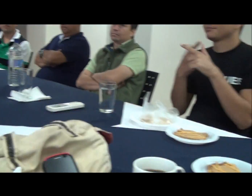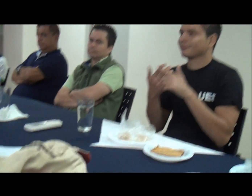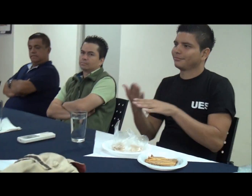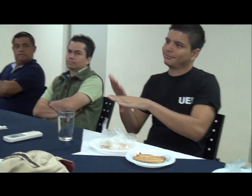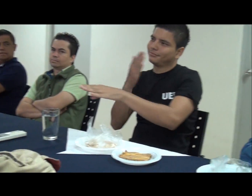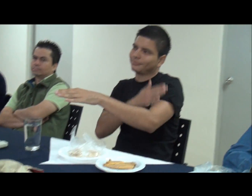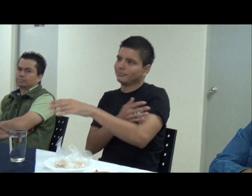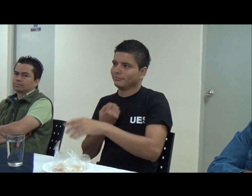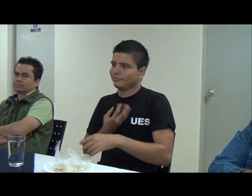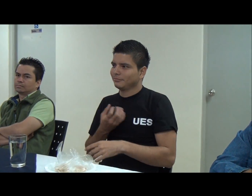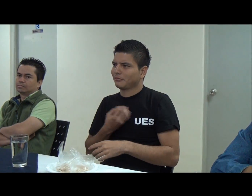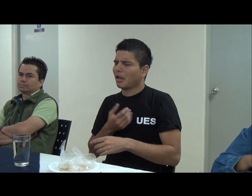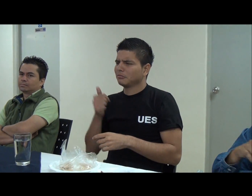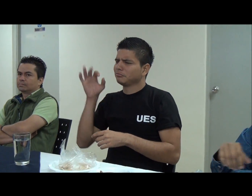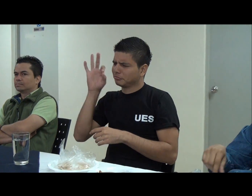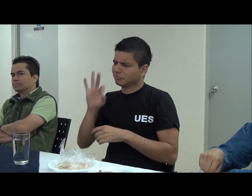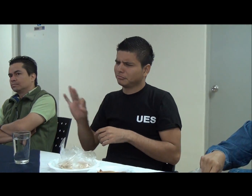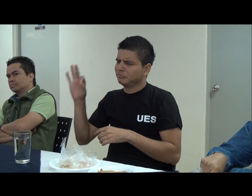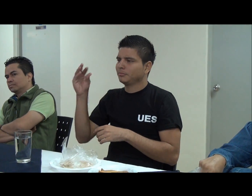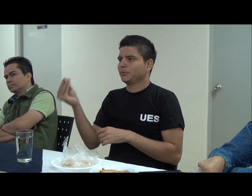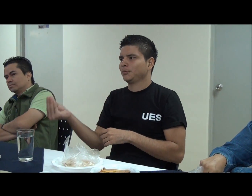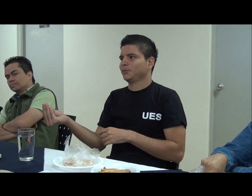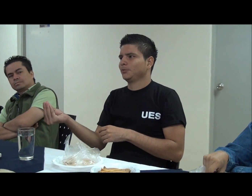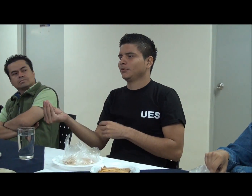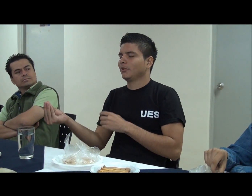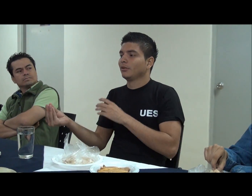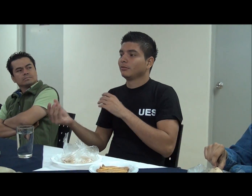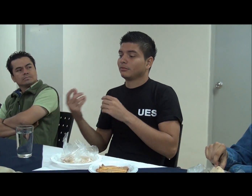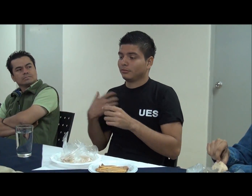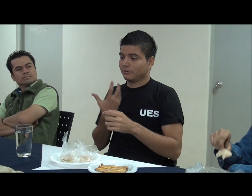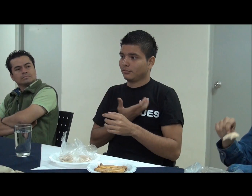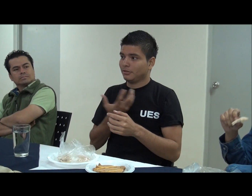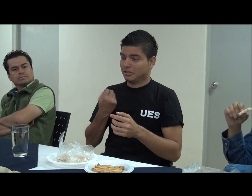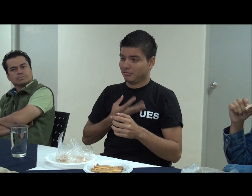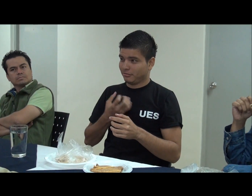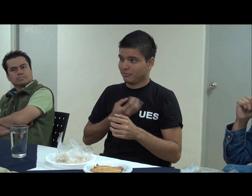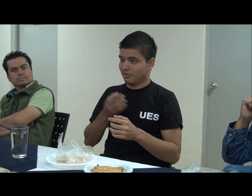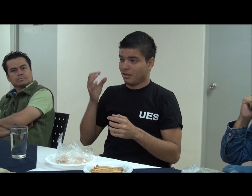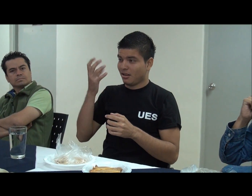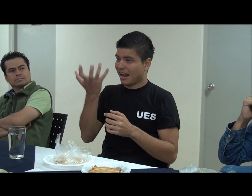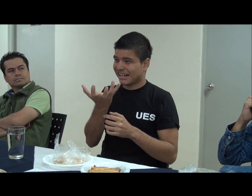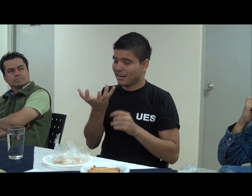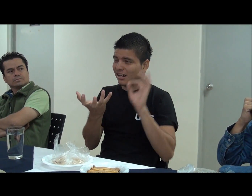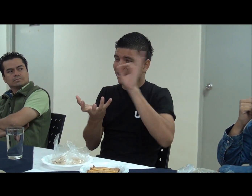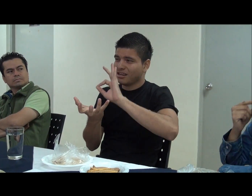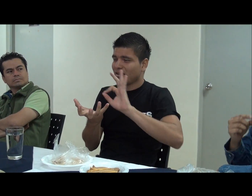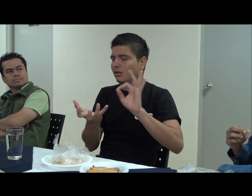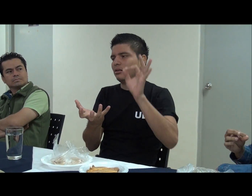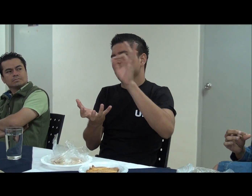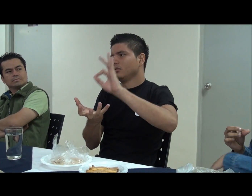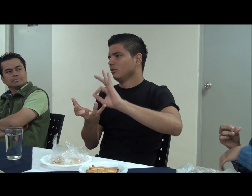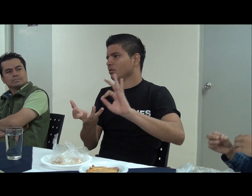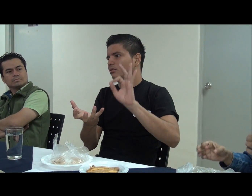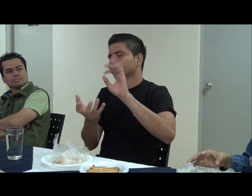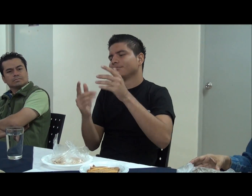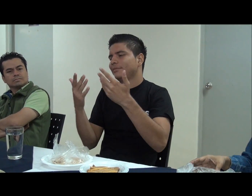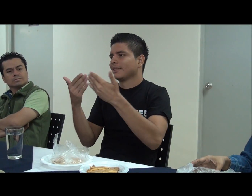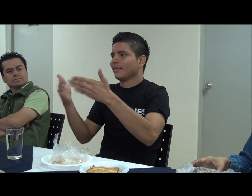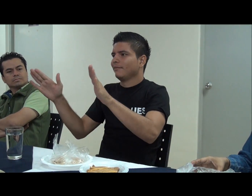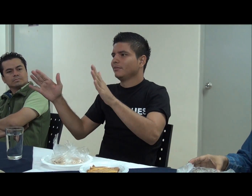Marco dice antes, sí, los intérpretes de verdad, pero que eran pocos y la calidad sí no